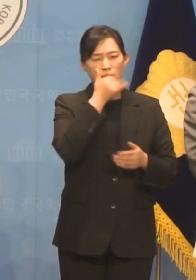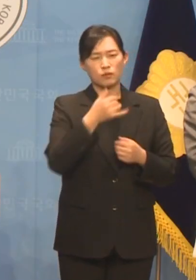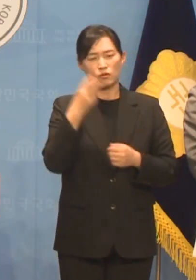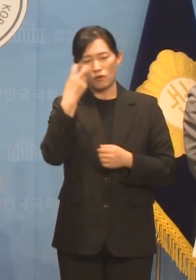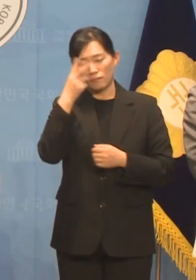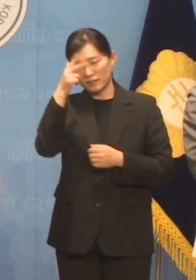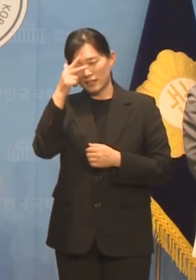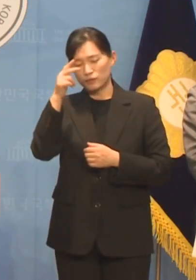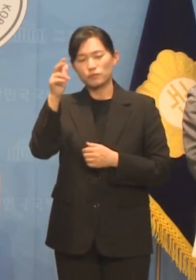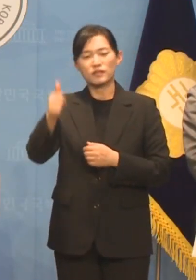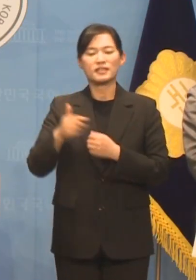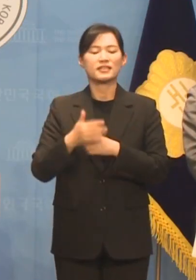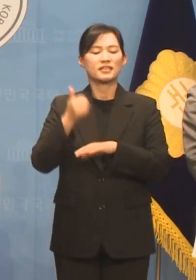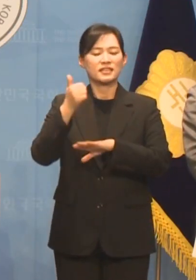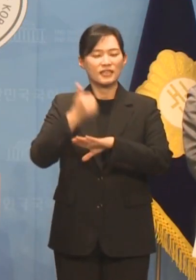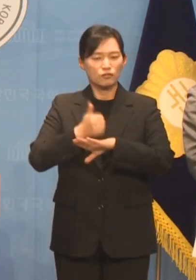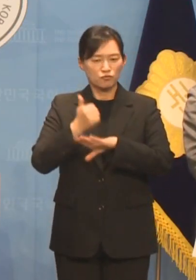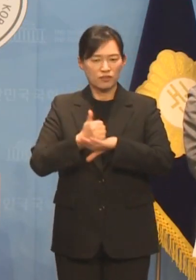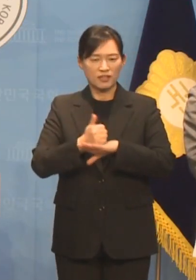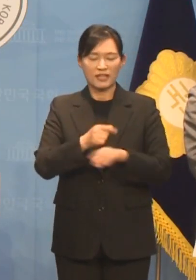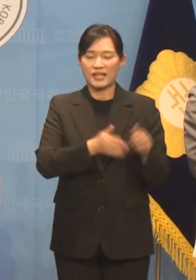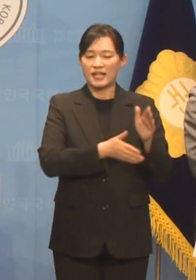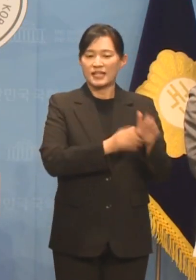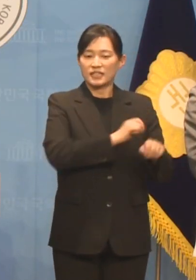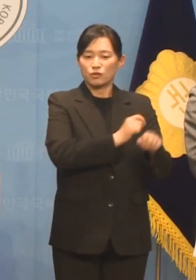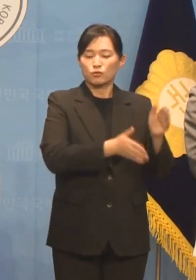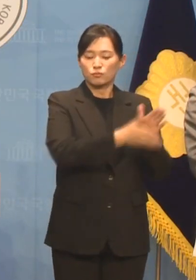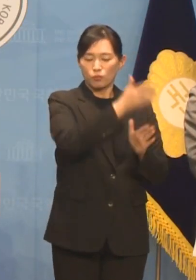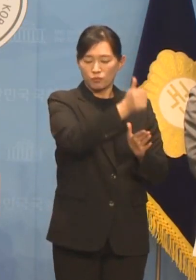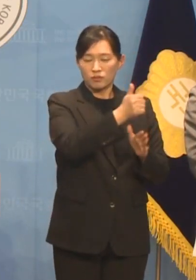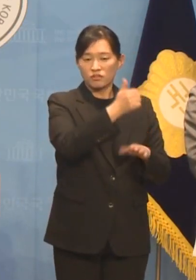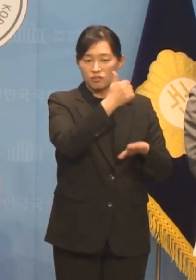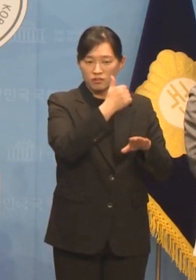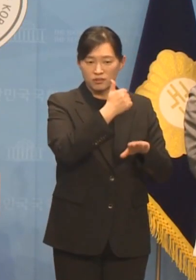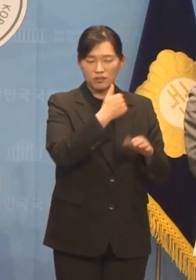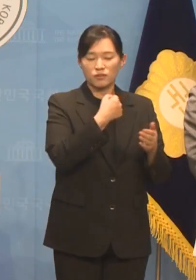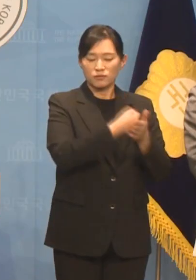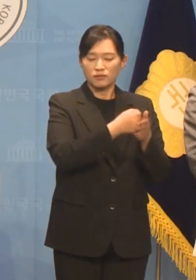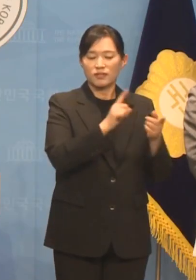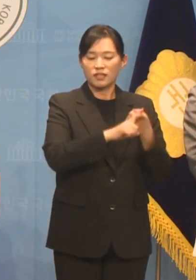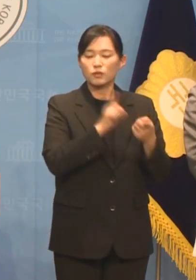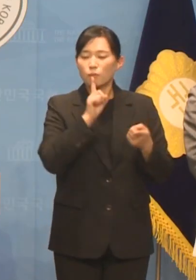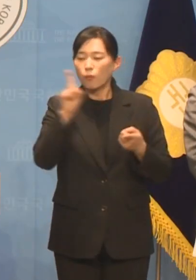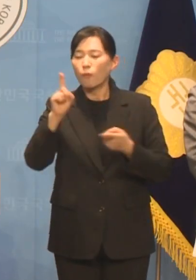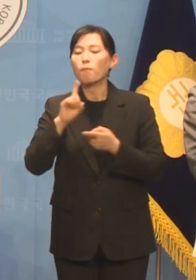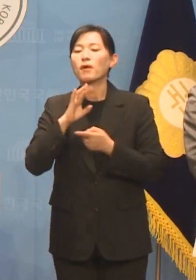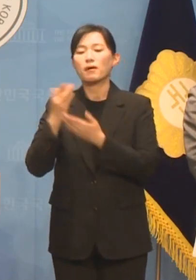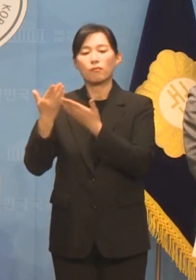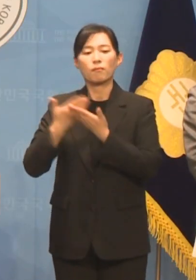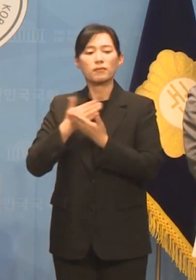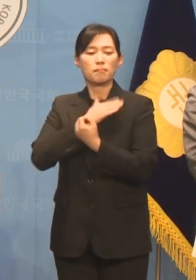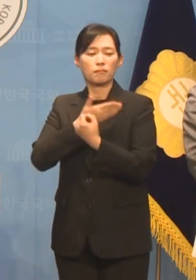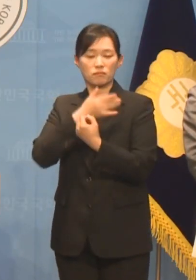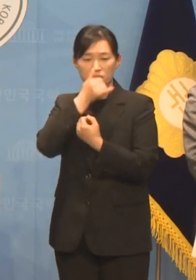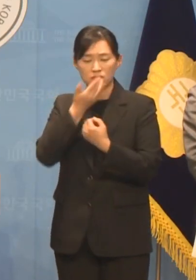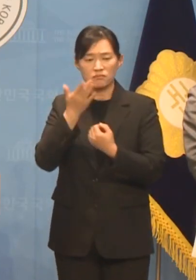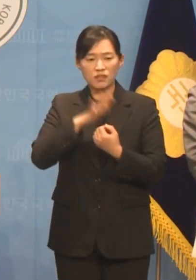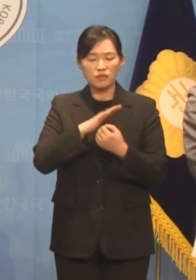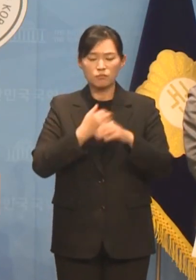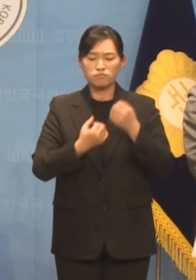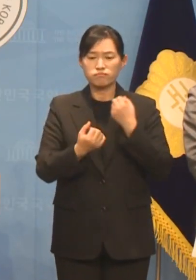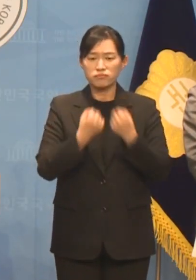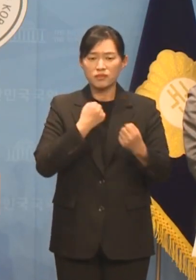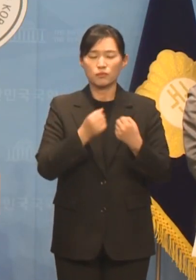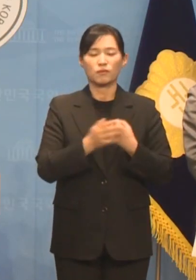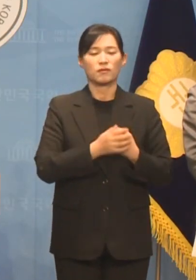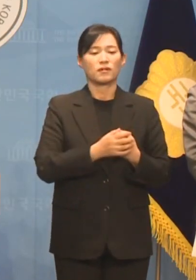검찰총장은 사후에 이 특수본의 결정에 대해서 보고를 받을 수 있는 권한만 있습니다. 그럼에도 불구하고